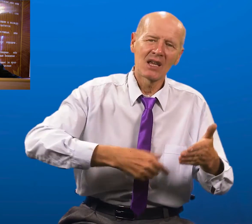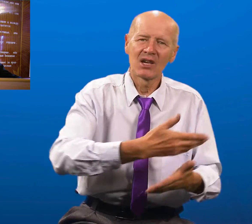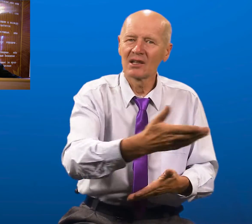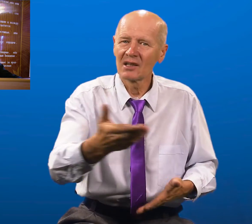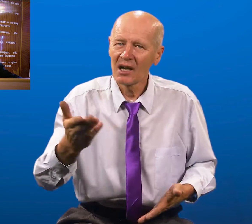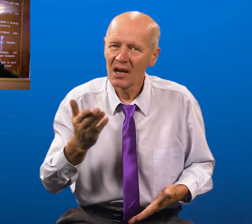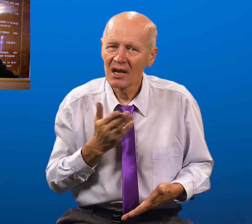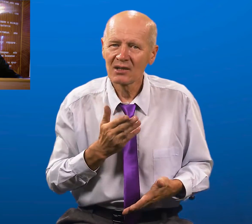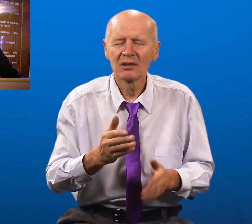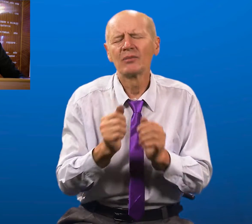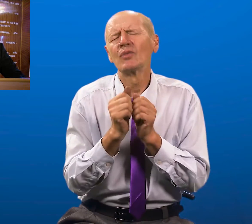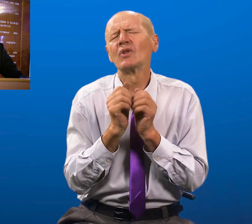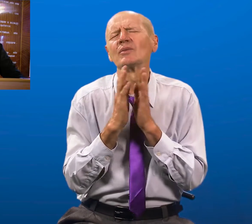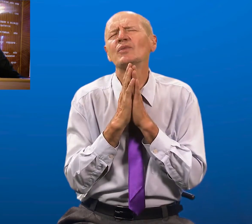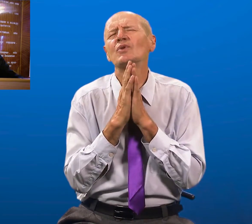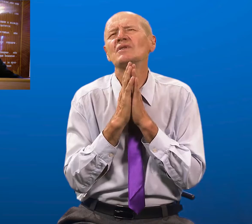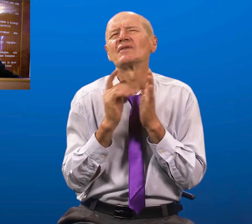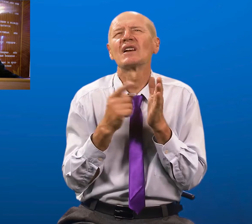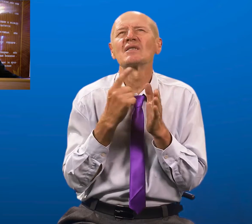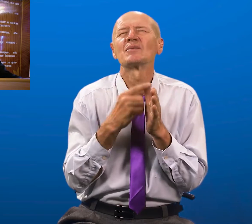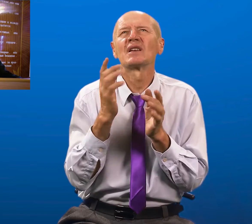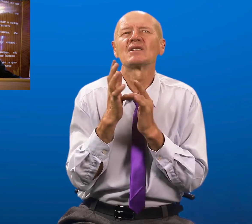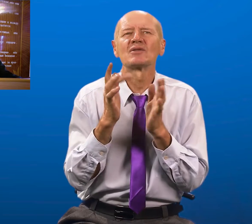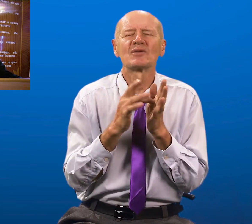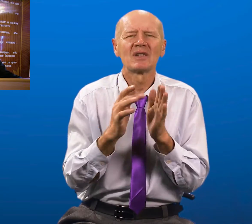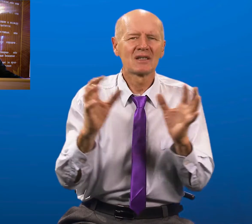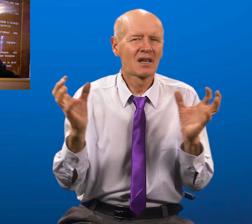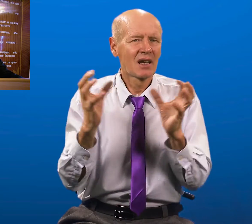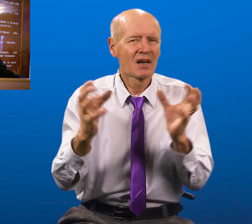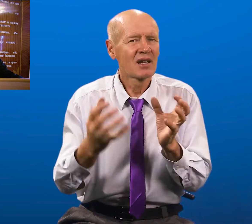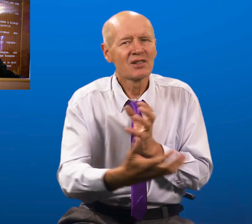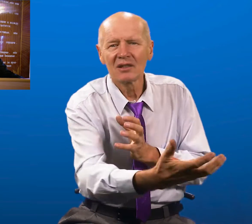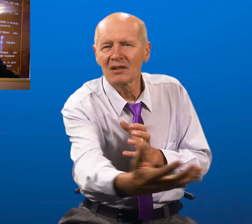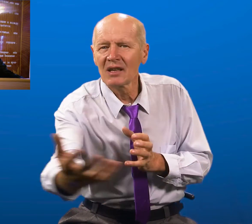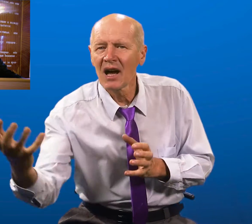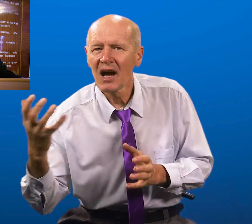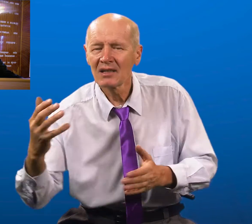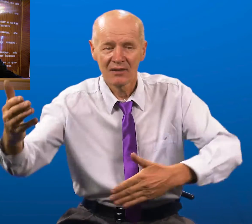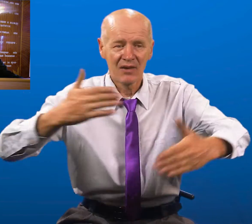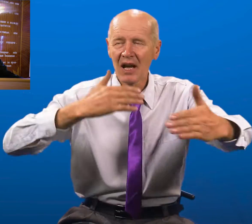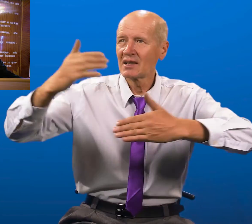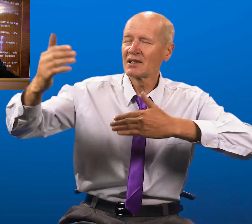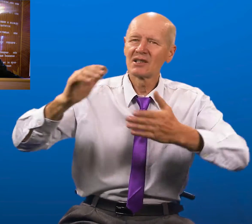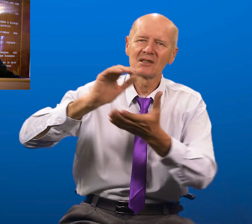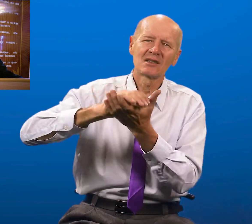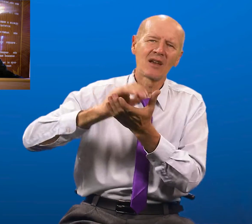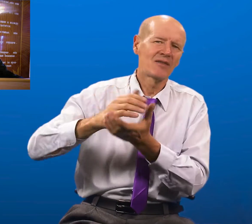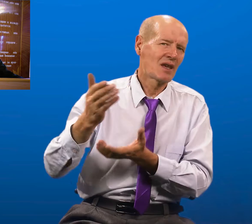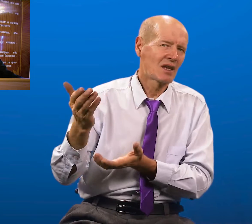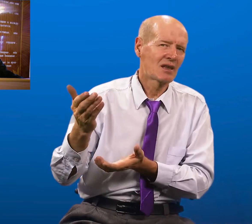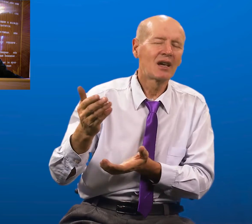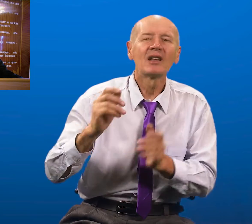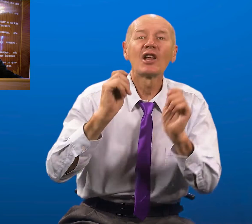Господи, молим и просим во имя Иисуса Христа, сохрани нас во взаимоотношениях